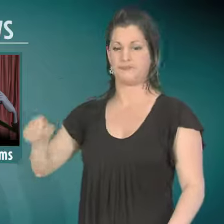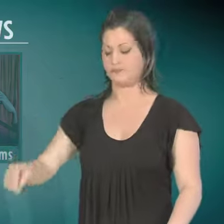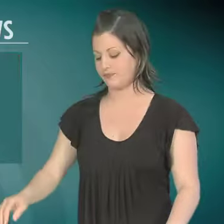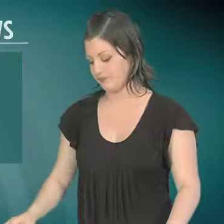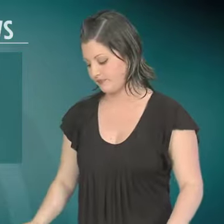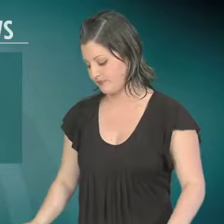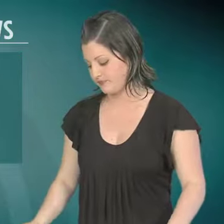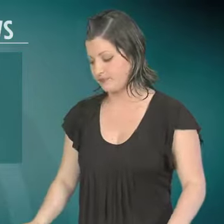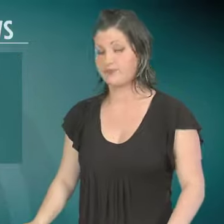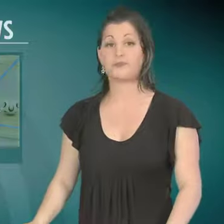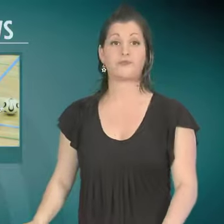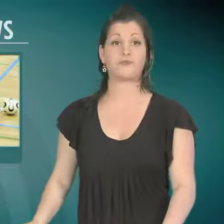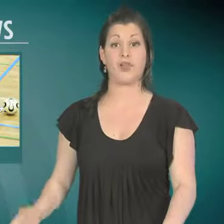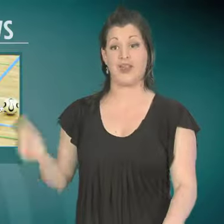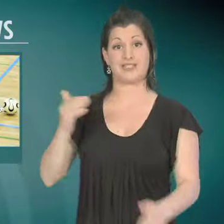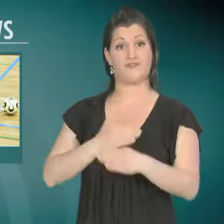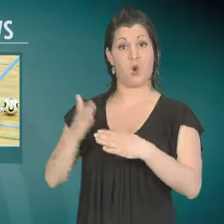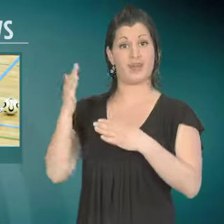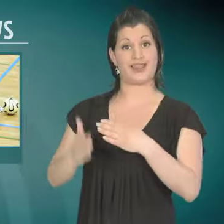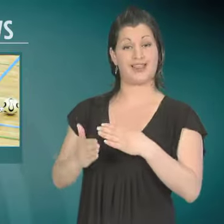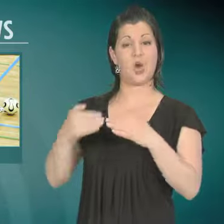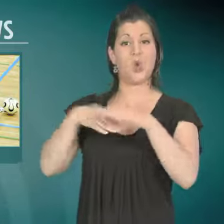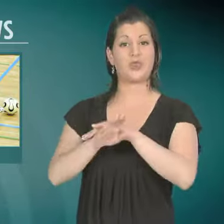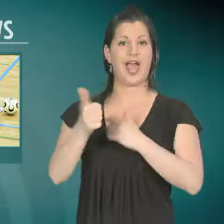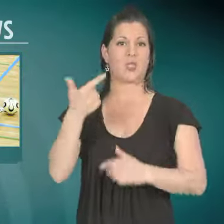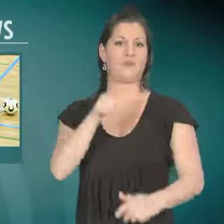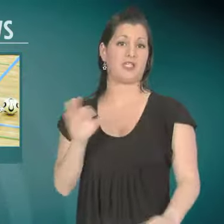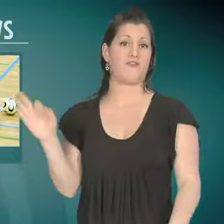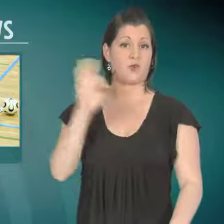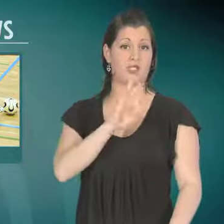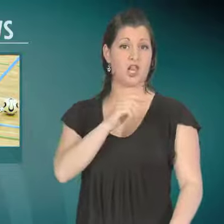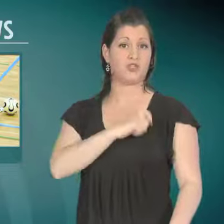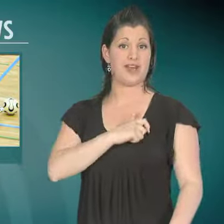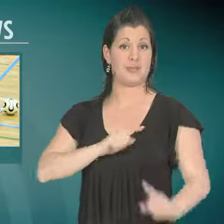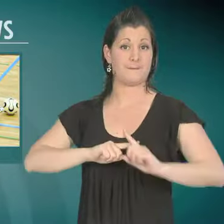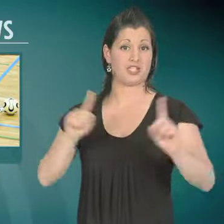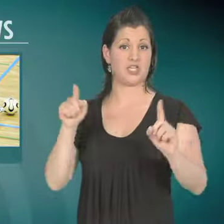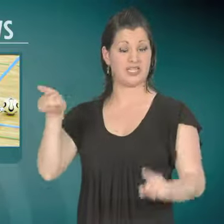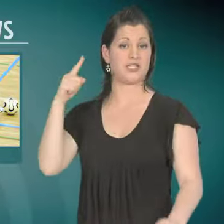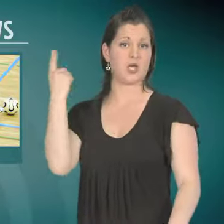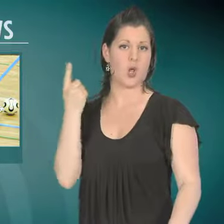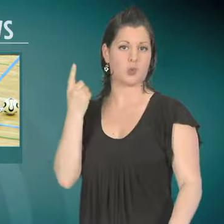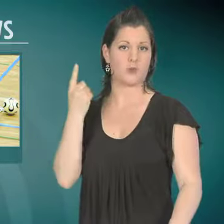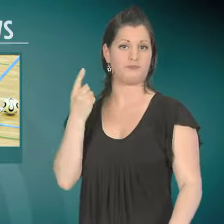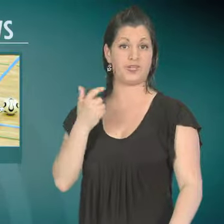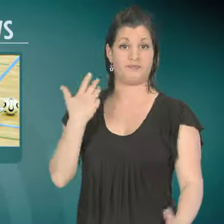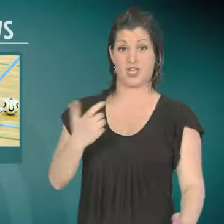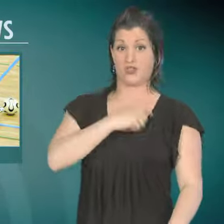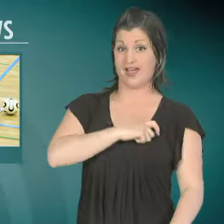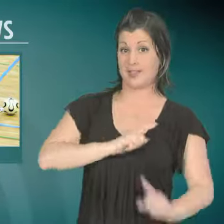www.sgbfss.ch, dann bei Französisch klicken. Letztes Wochenende an den U21 Futsal Schweizermeisterschaften